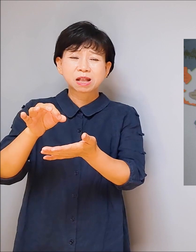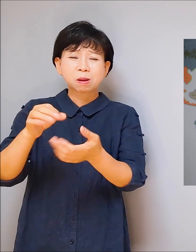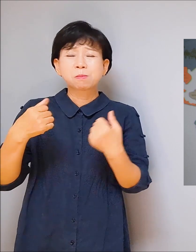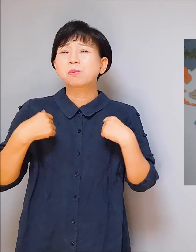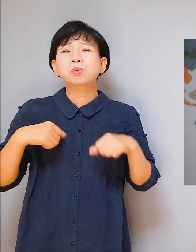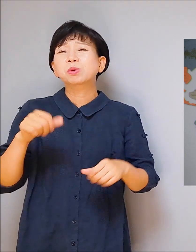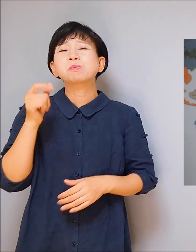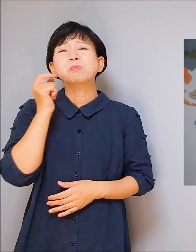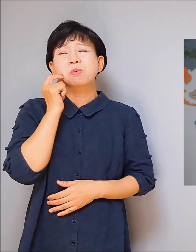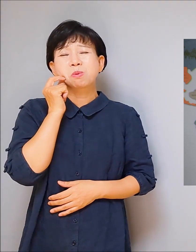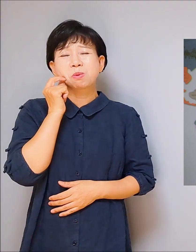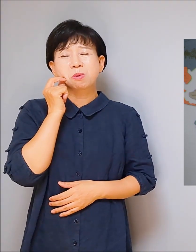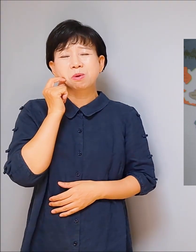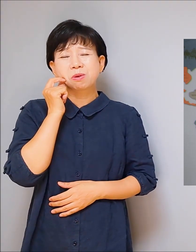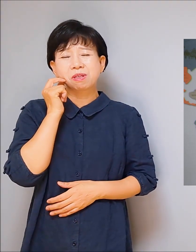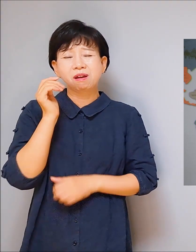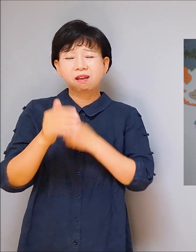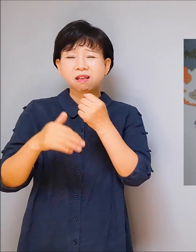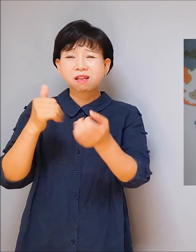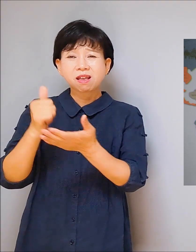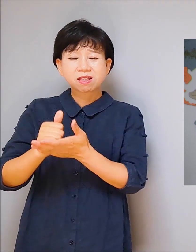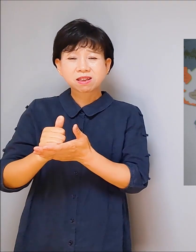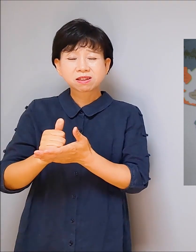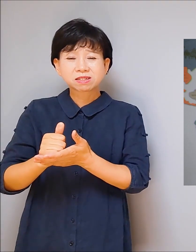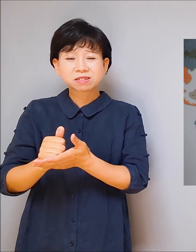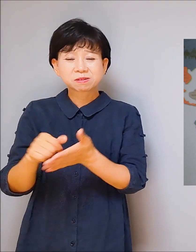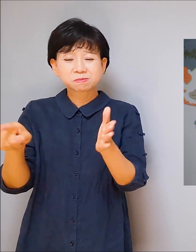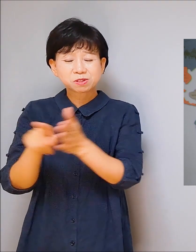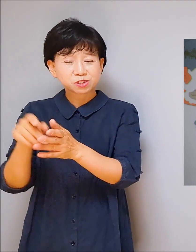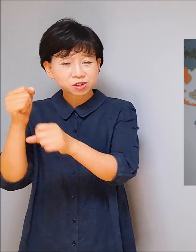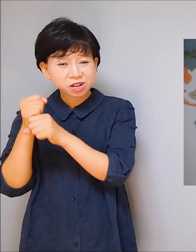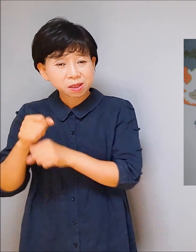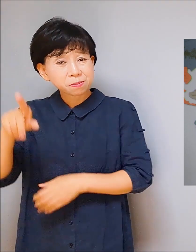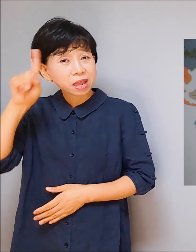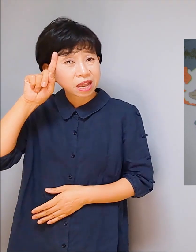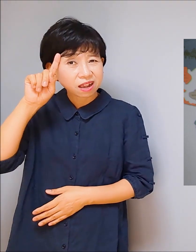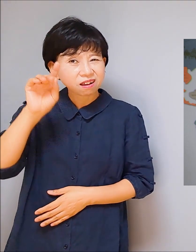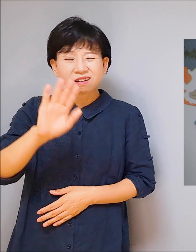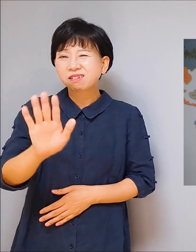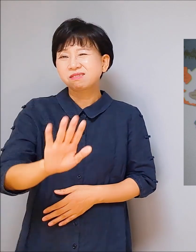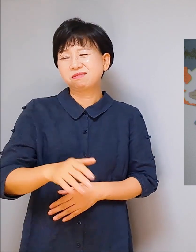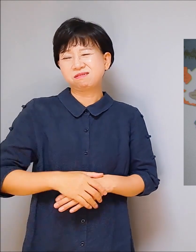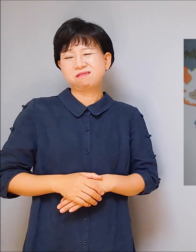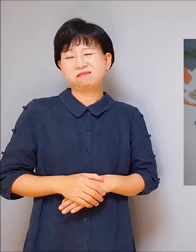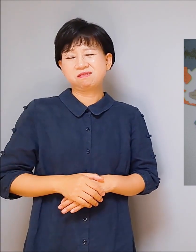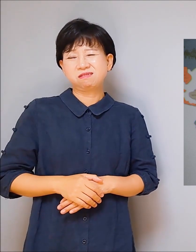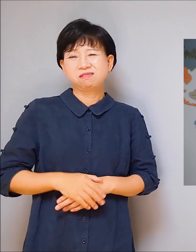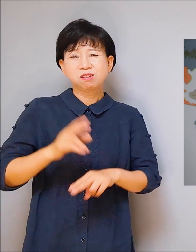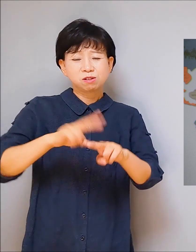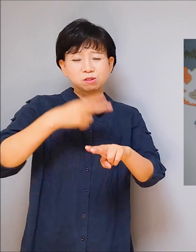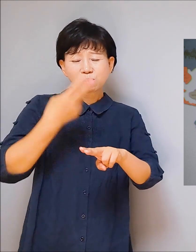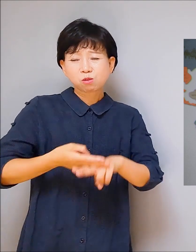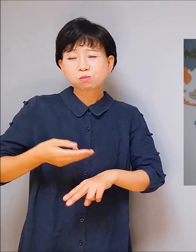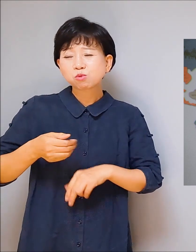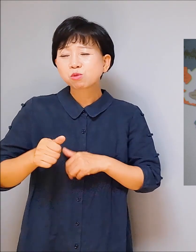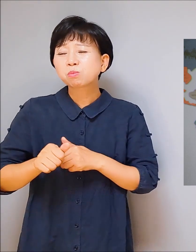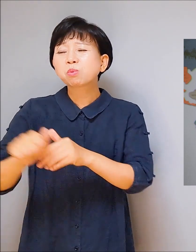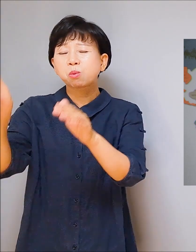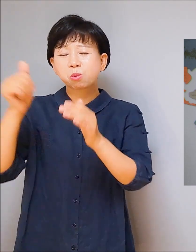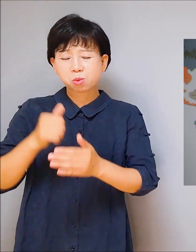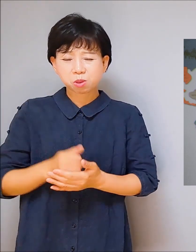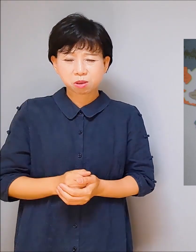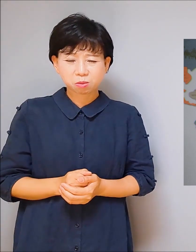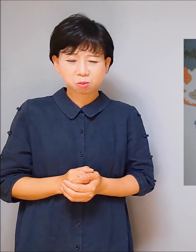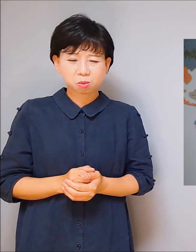하나님을 100% 신뢰한다고 할 수 없습니다. 선물을 보내고 기도도 해보는데 마음이 편하지 않는 거지요. 지금